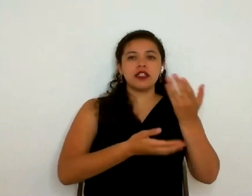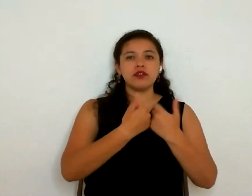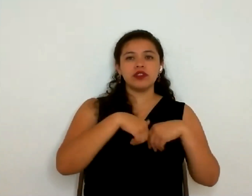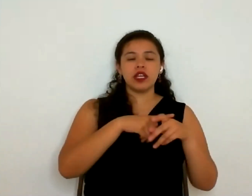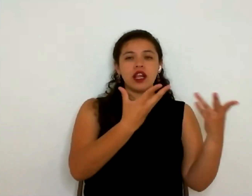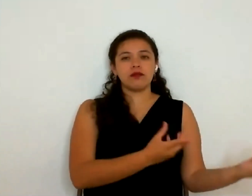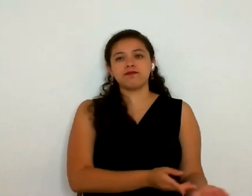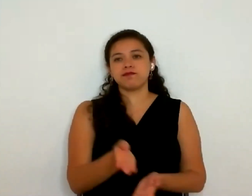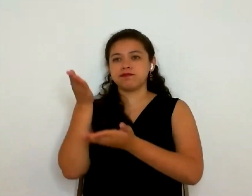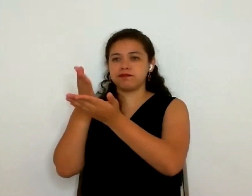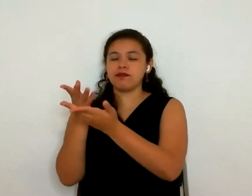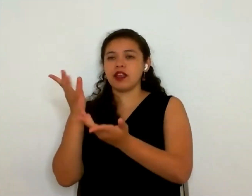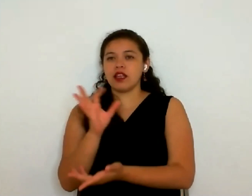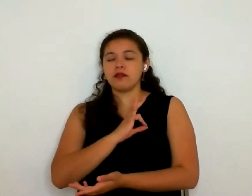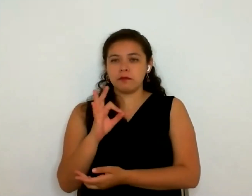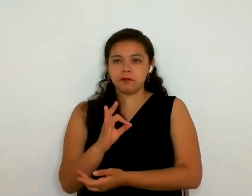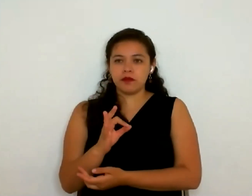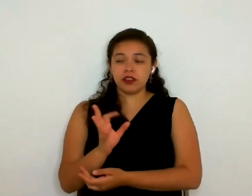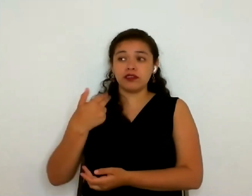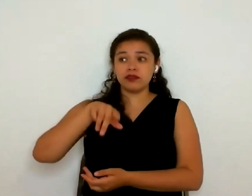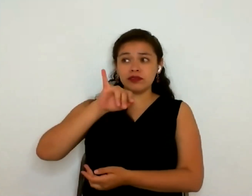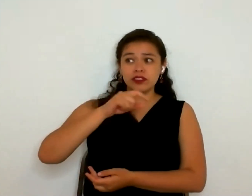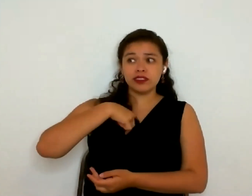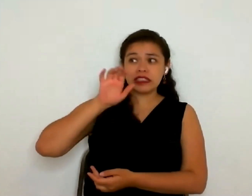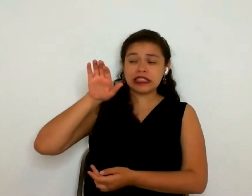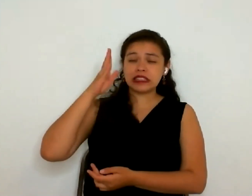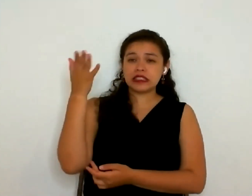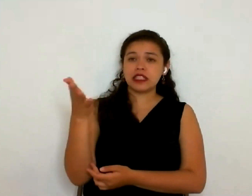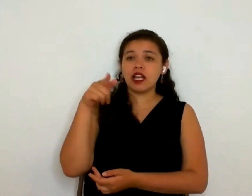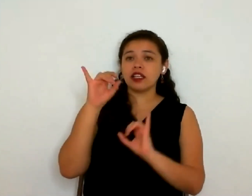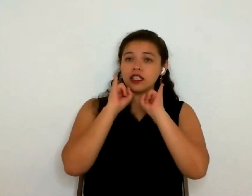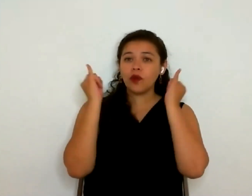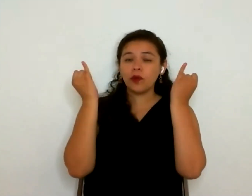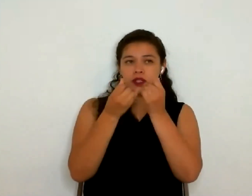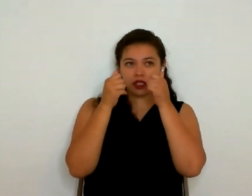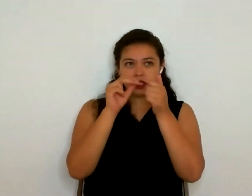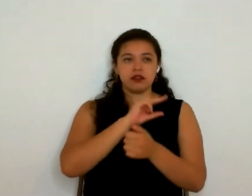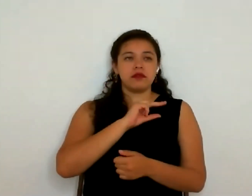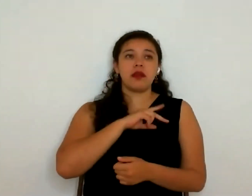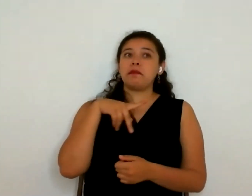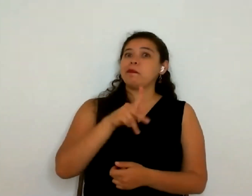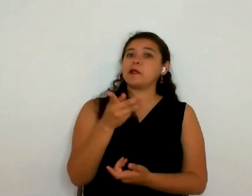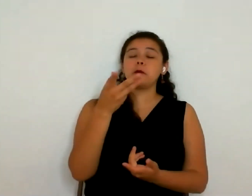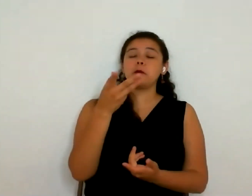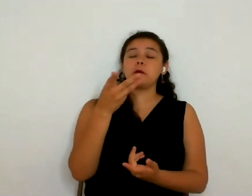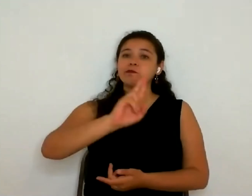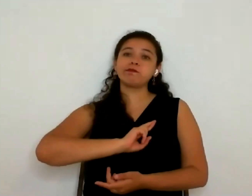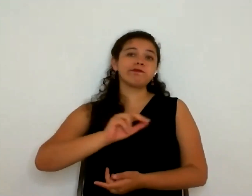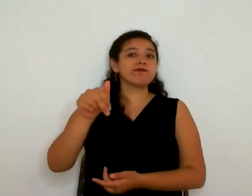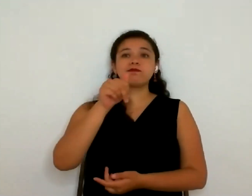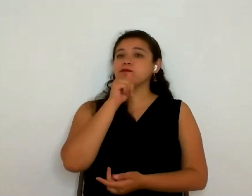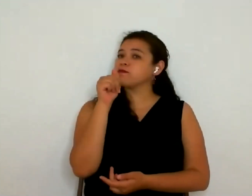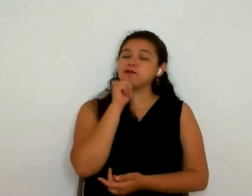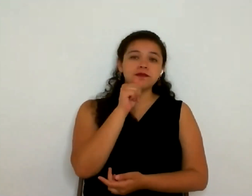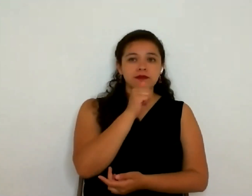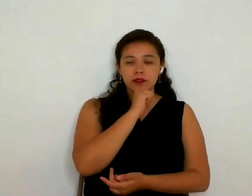bueno lo tratamos de solicitar mediante la junta pero no nos han dado respuesta no sé si si nosotros